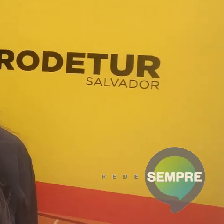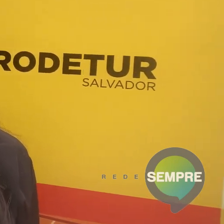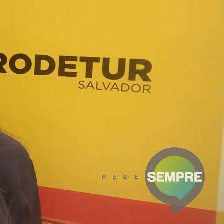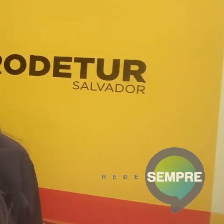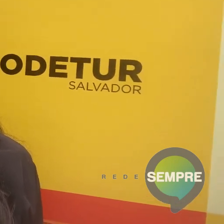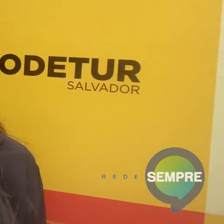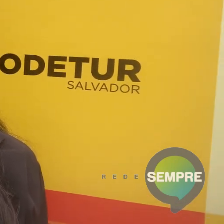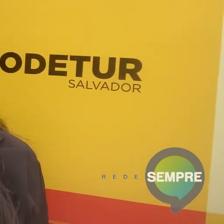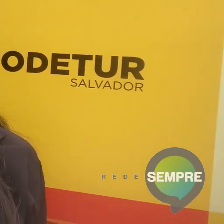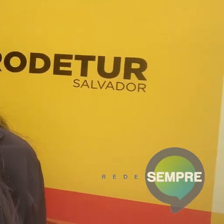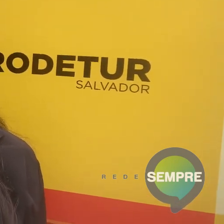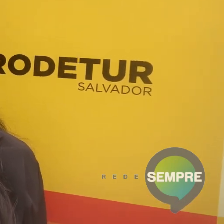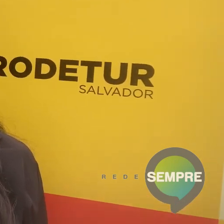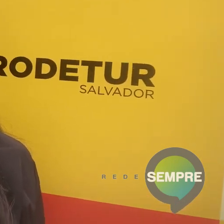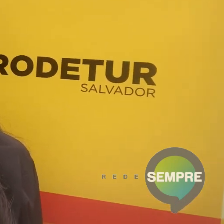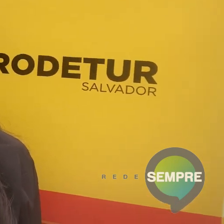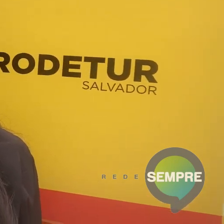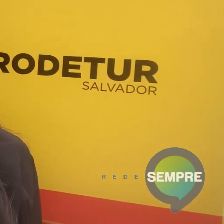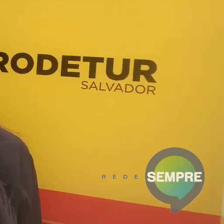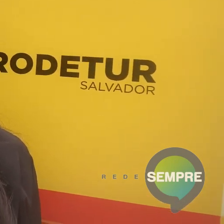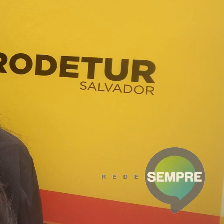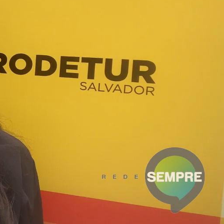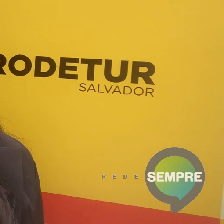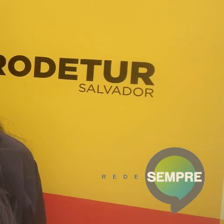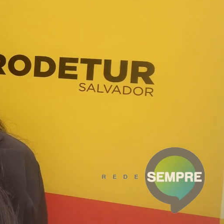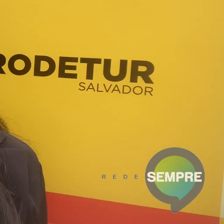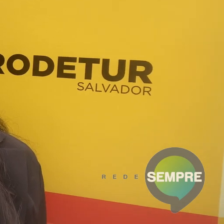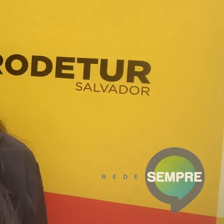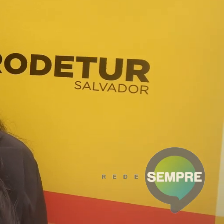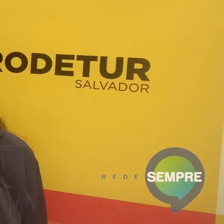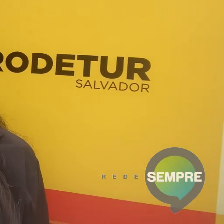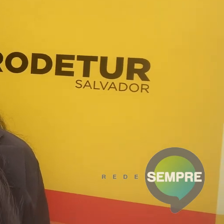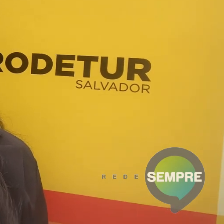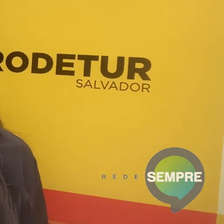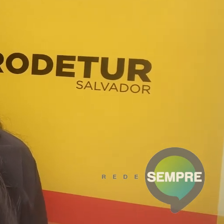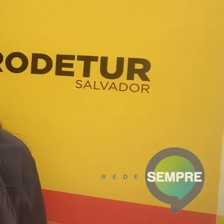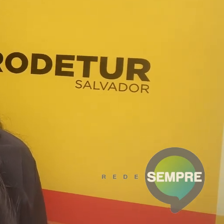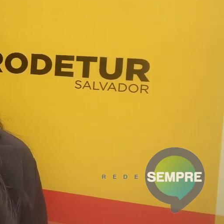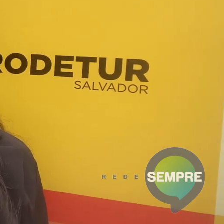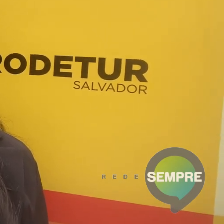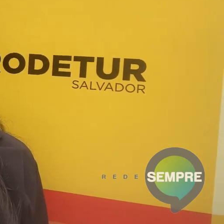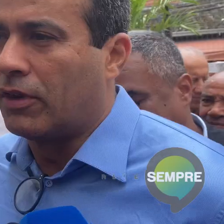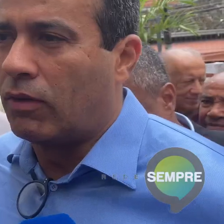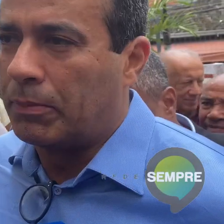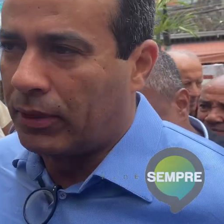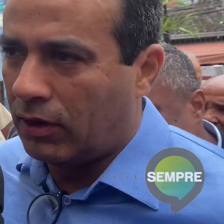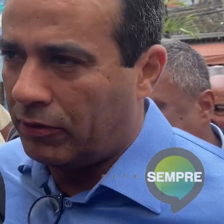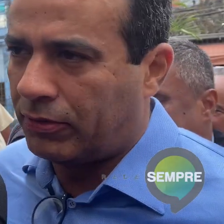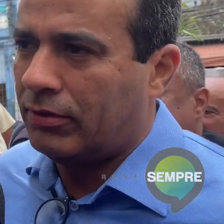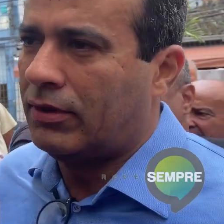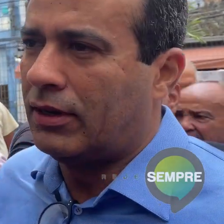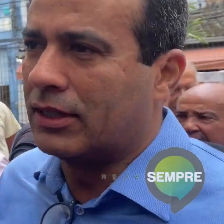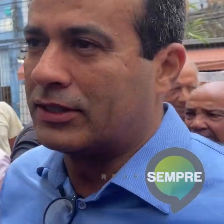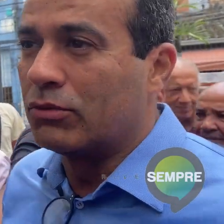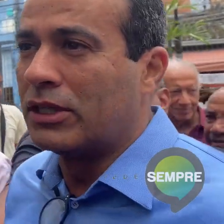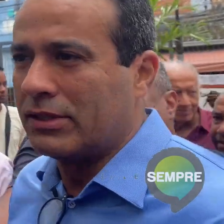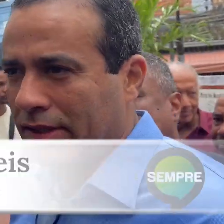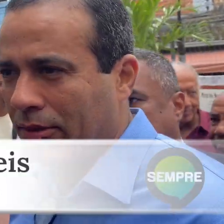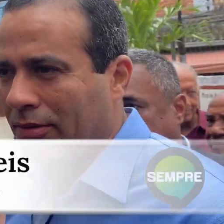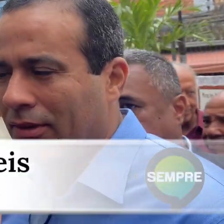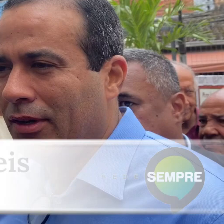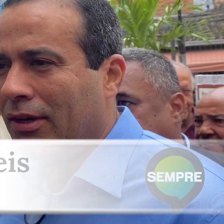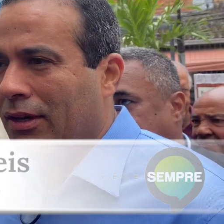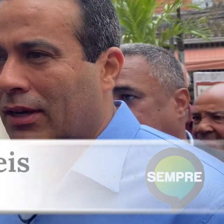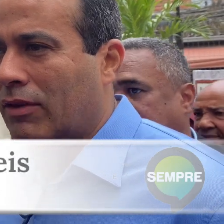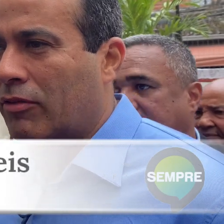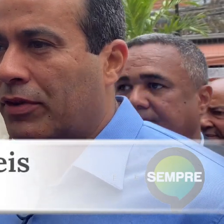e o protagonismo da economia do afroturismo na cidade. O Festival Capital Afro é a segunda